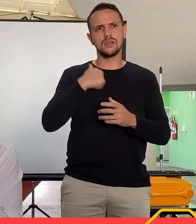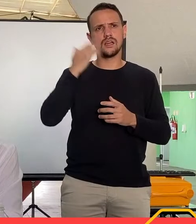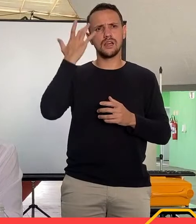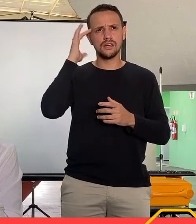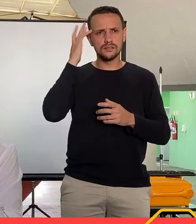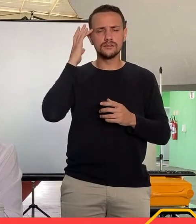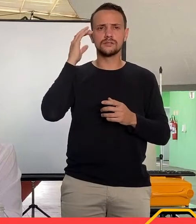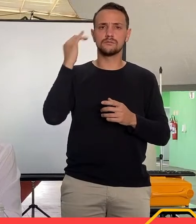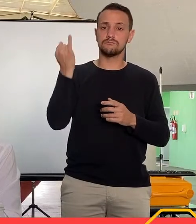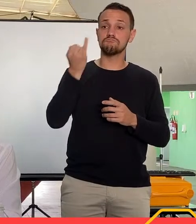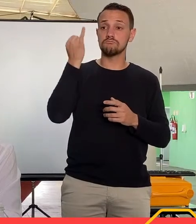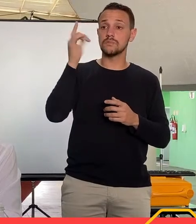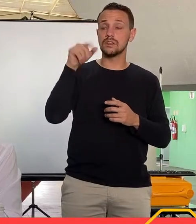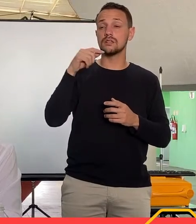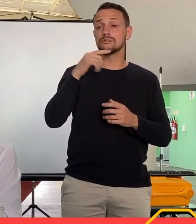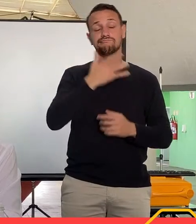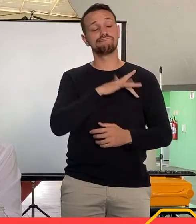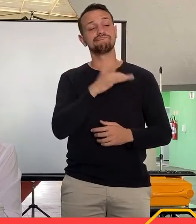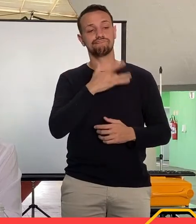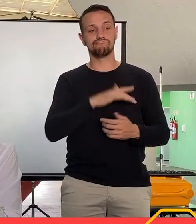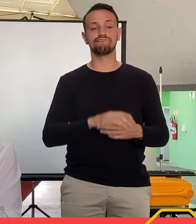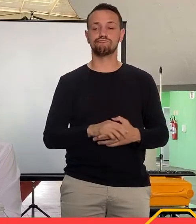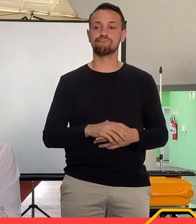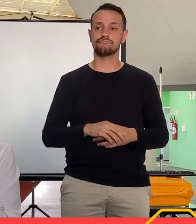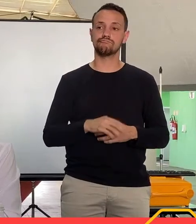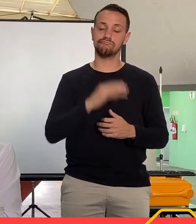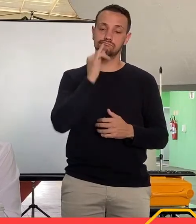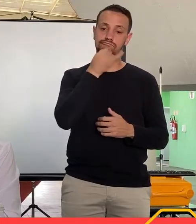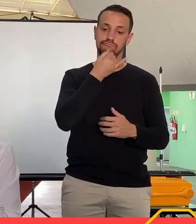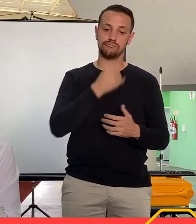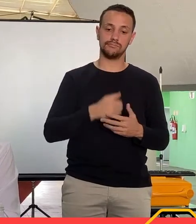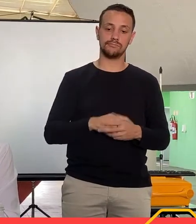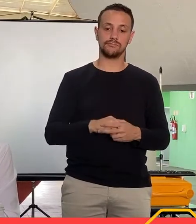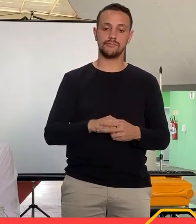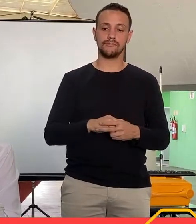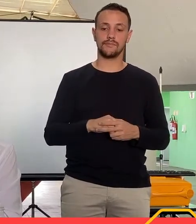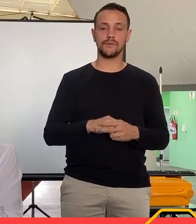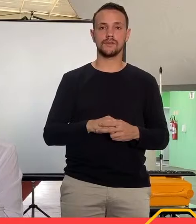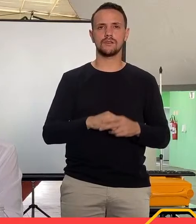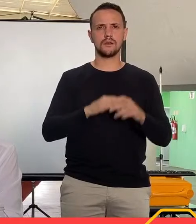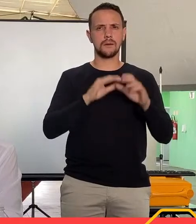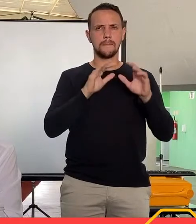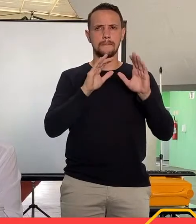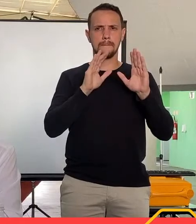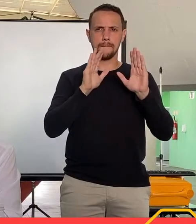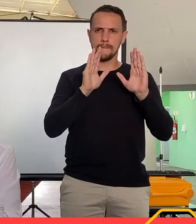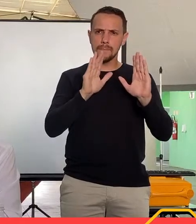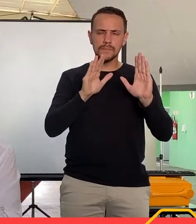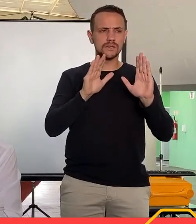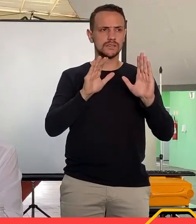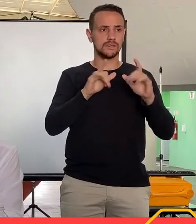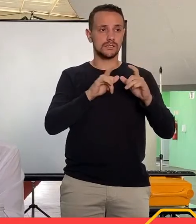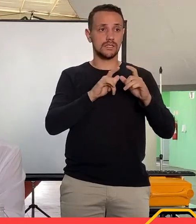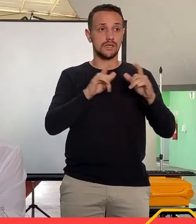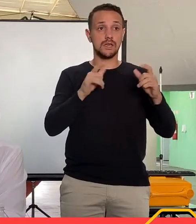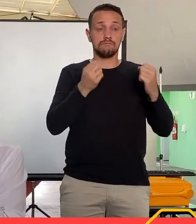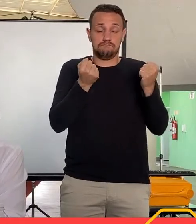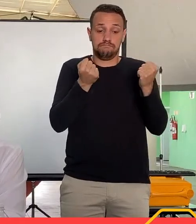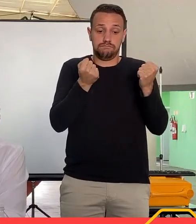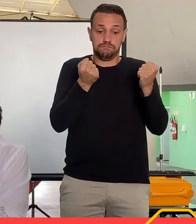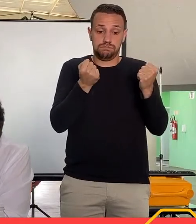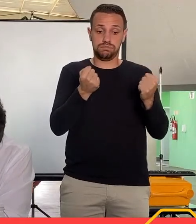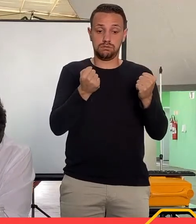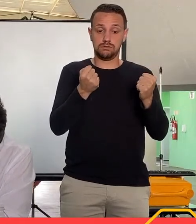considerem que isso é uma pena que não seja assim. Mas assim, parcelas grandes do